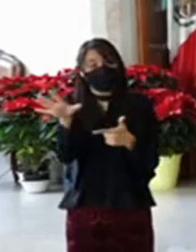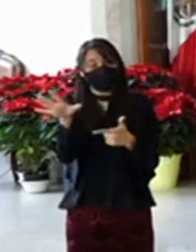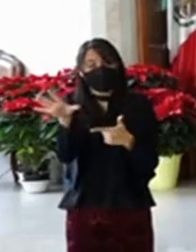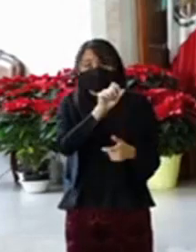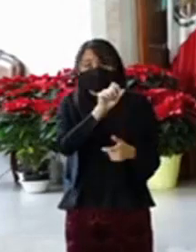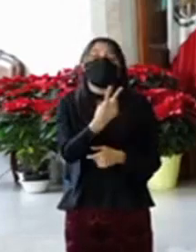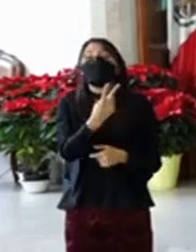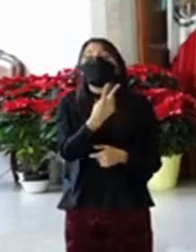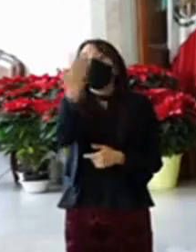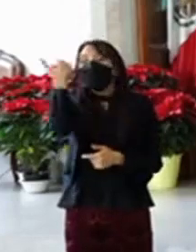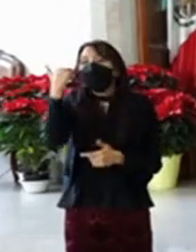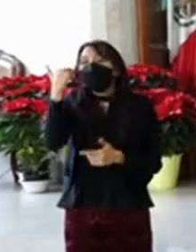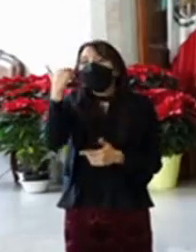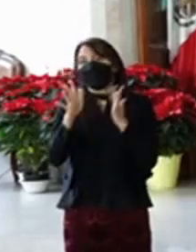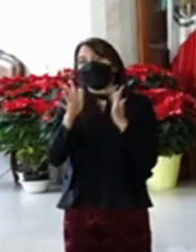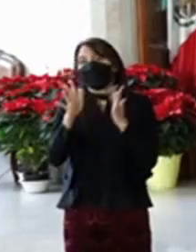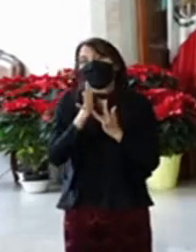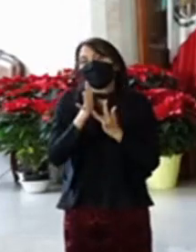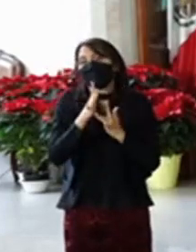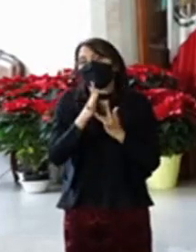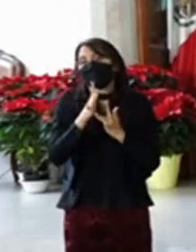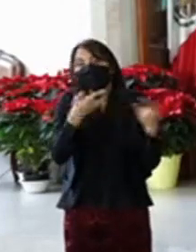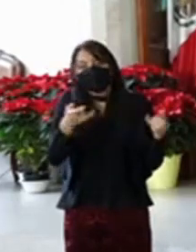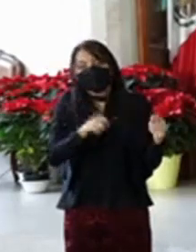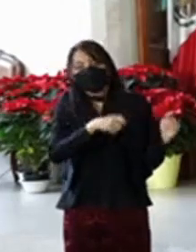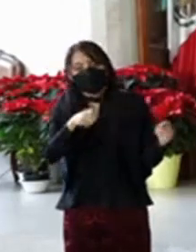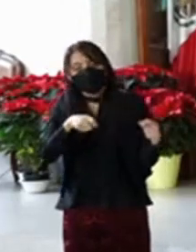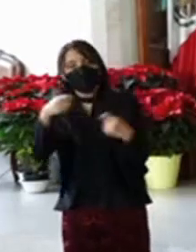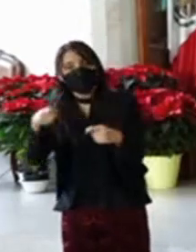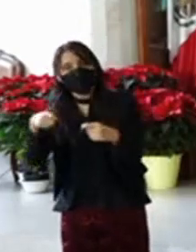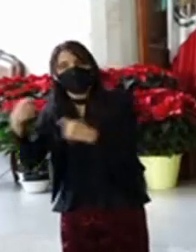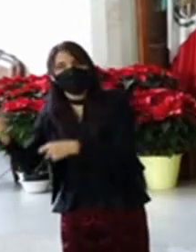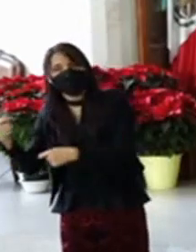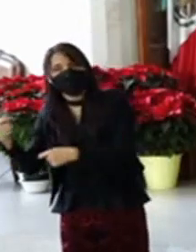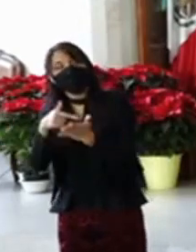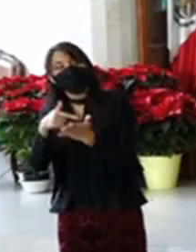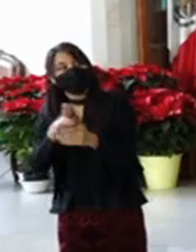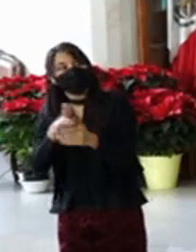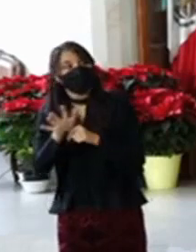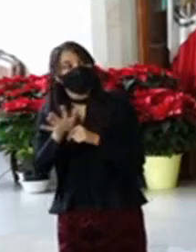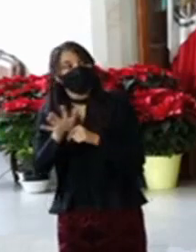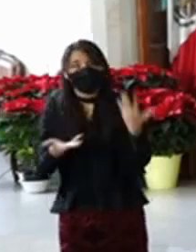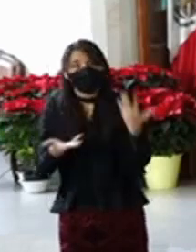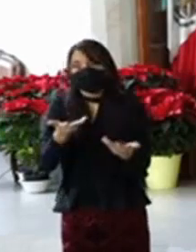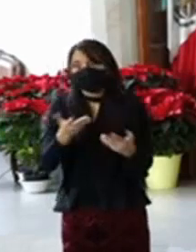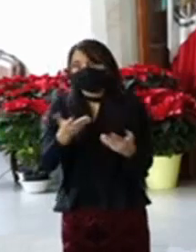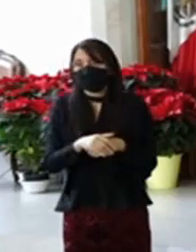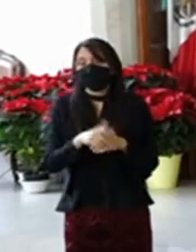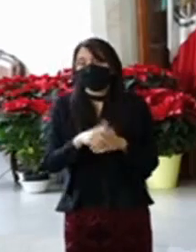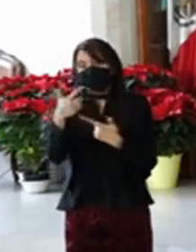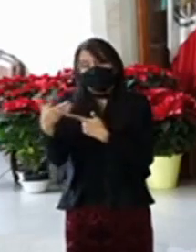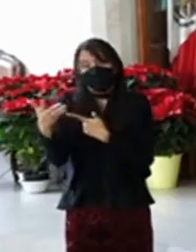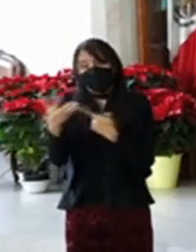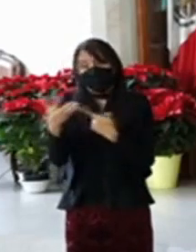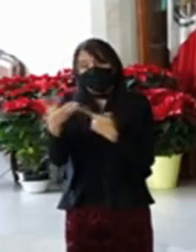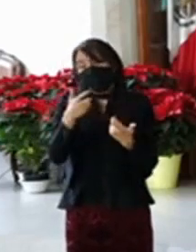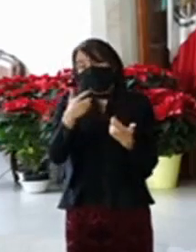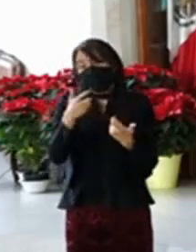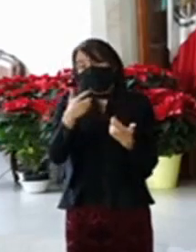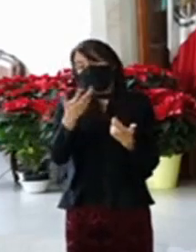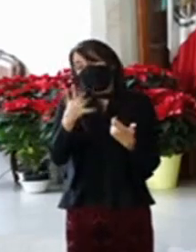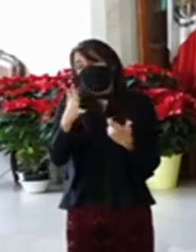722 antes de Cristo. Y la profecía que fue dada 700